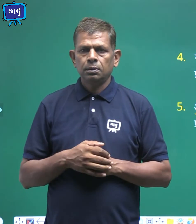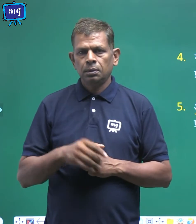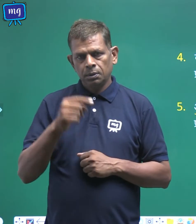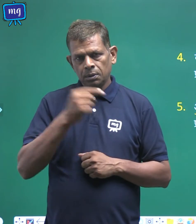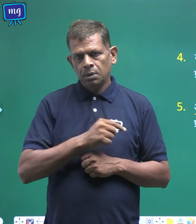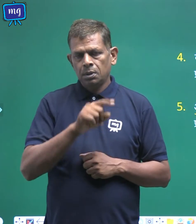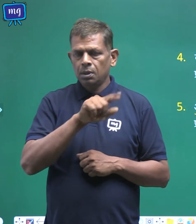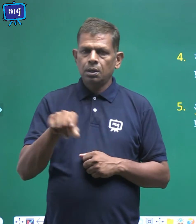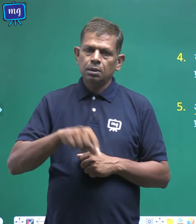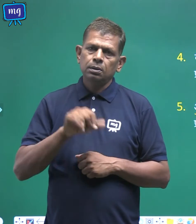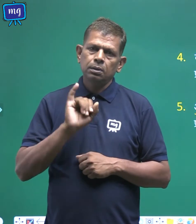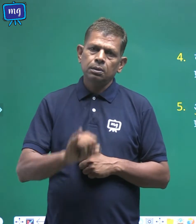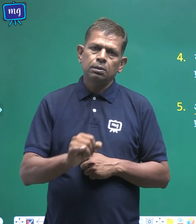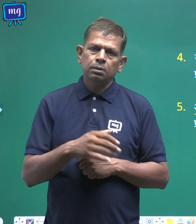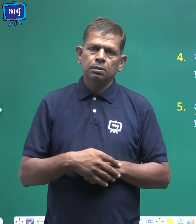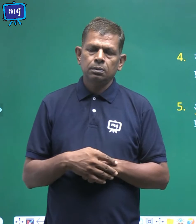यह कथन असत्य है।